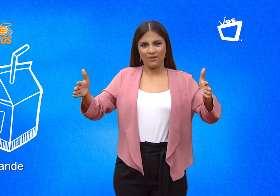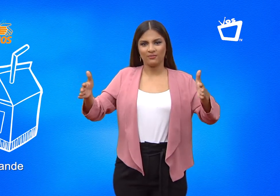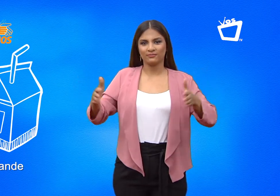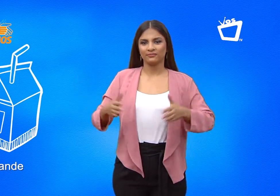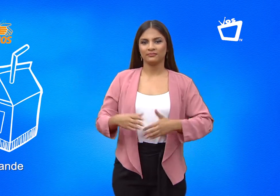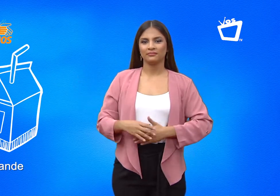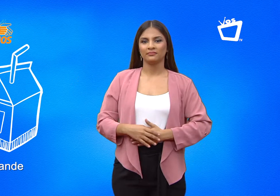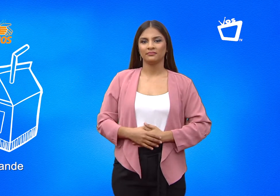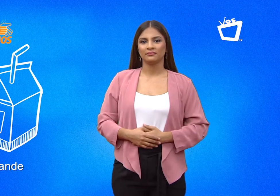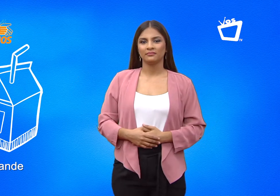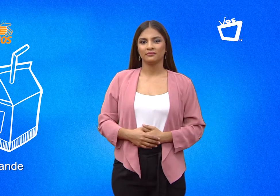Grande.